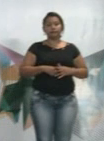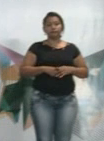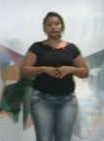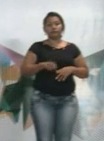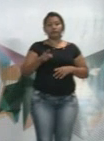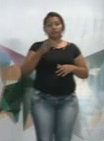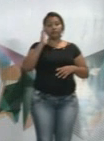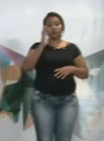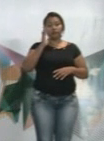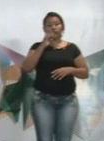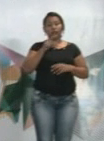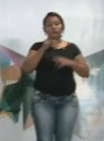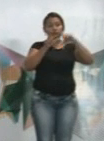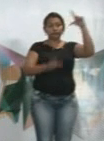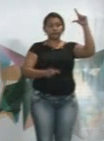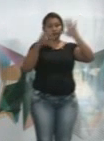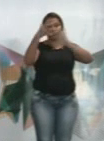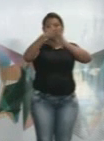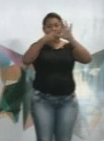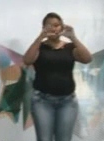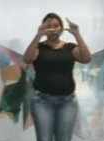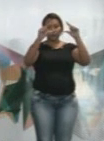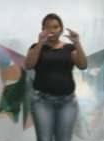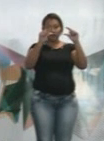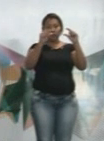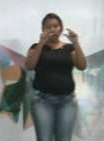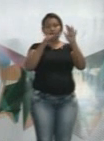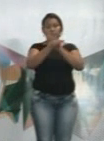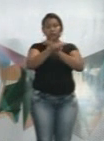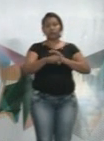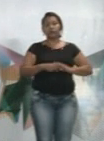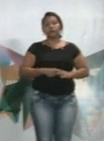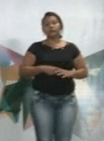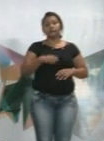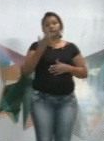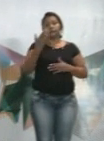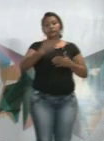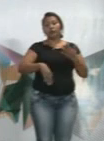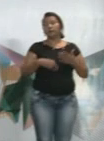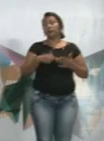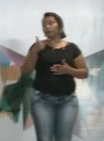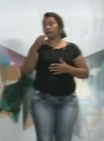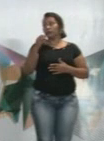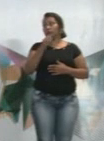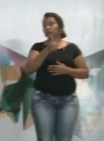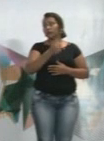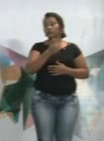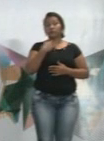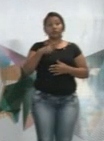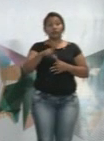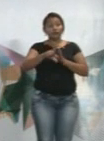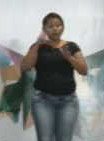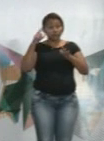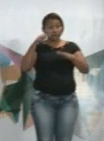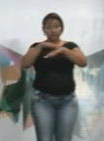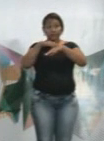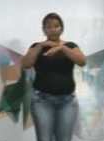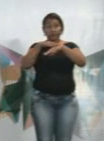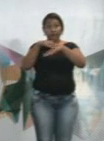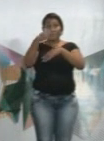as questões e o texto. É um textozinho pequeno. Essa é da prova de 2011, tá? E eu estava conversando ali com o pessoal antes de começar a aula